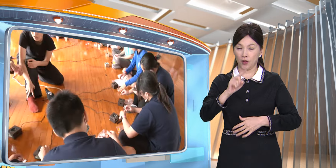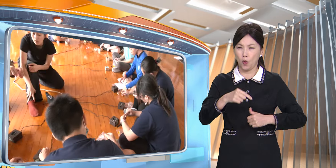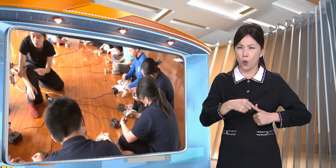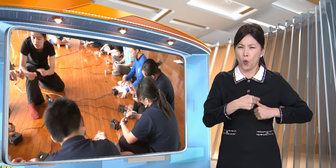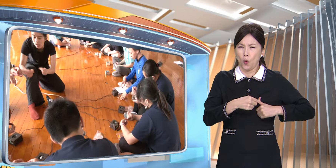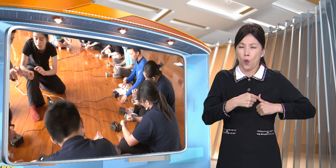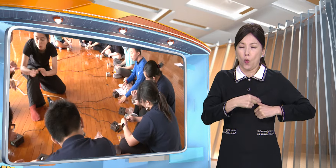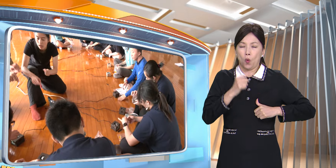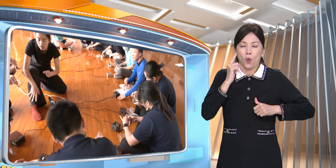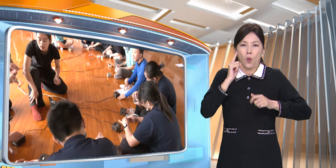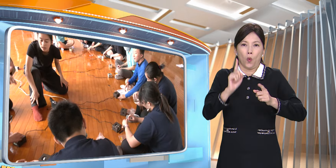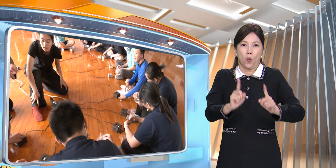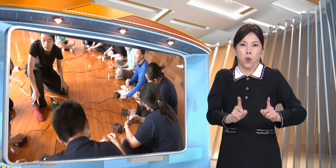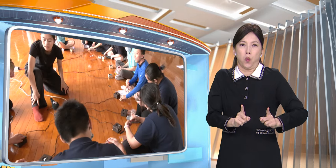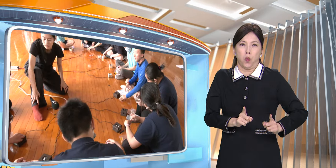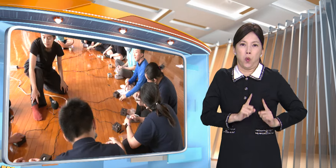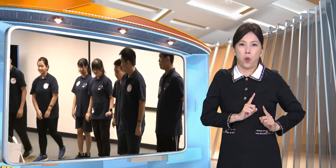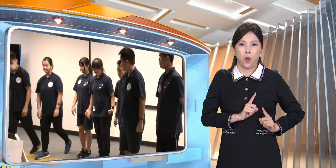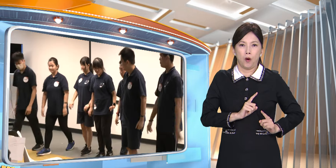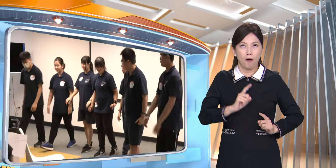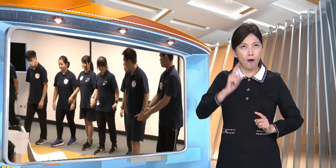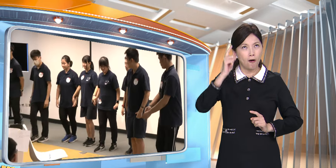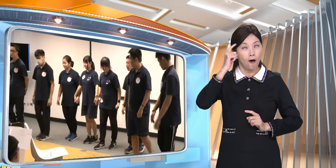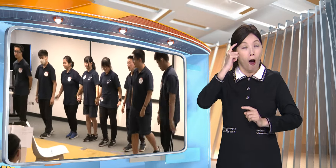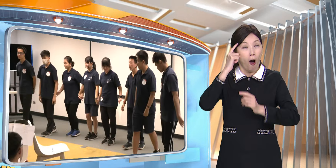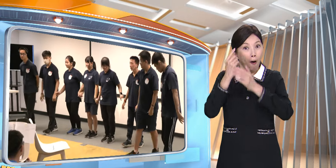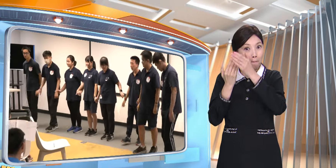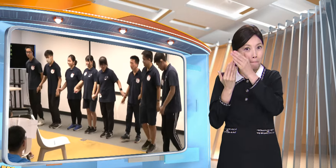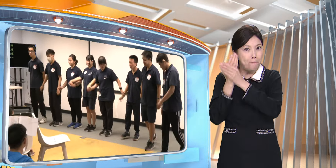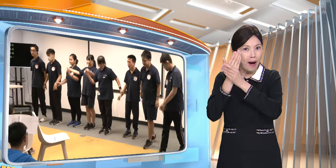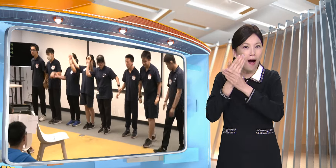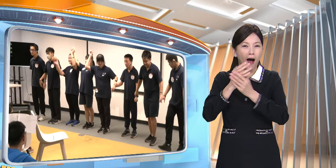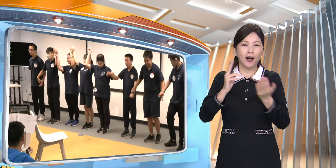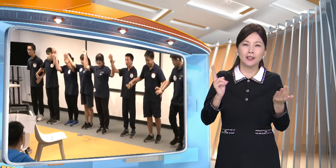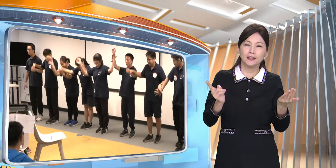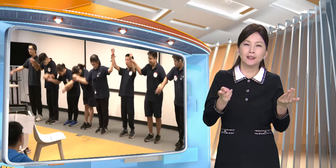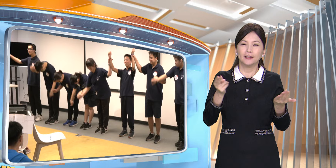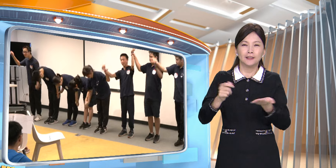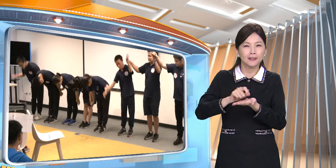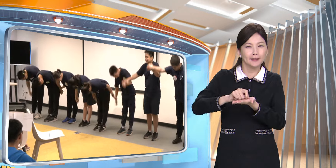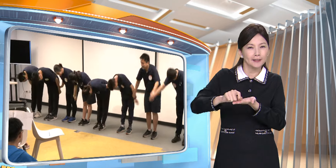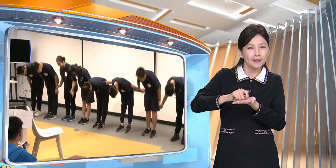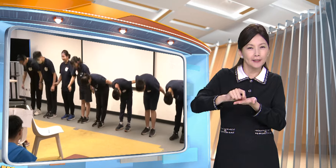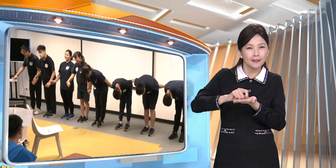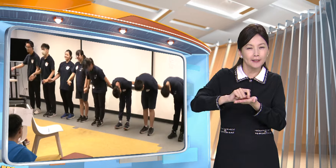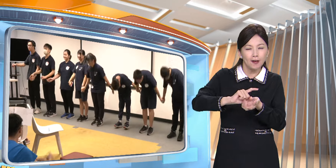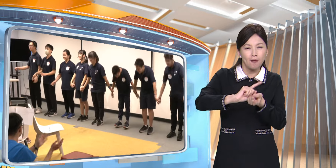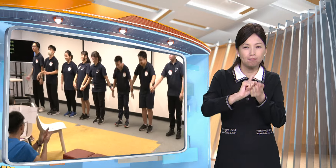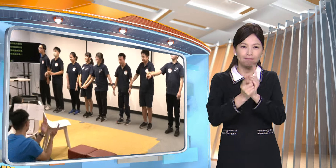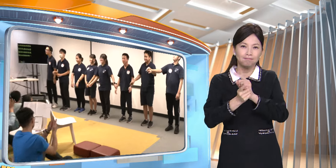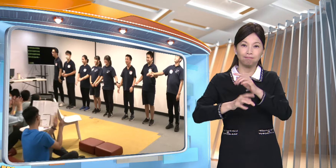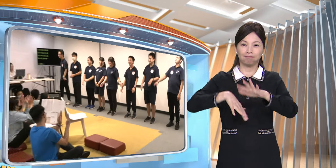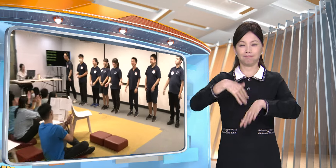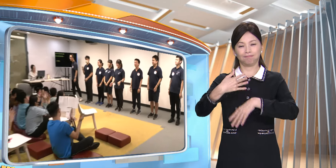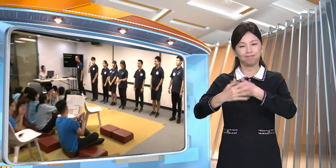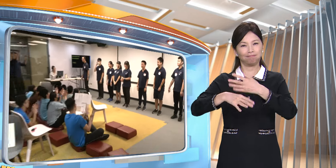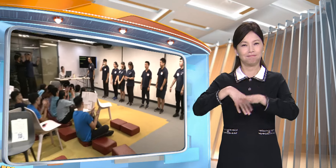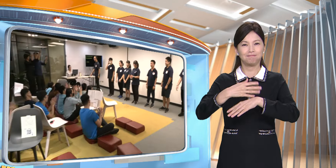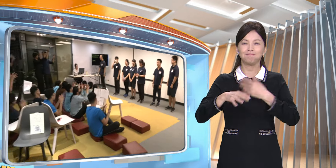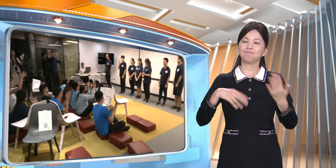堂中被音乐感动，写出一篇新诗，最后改编成手语